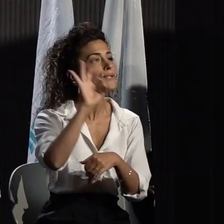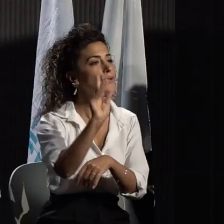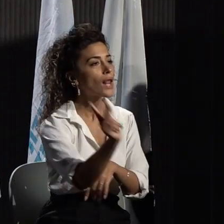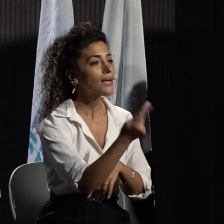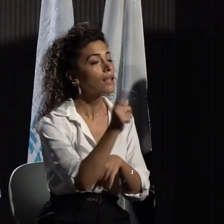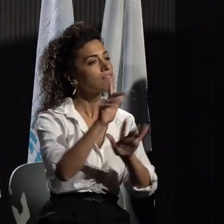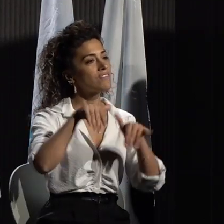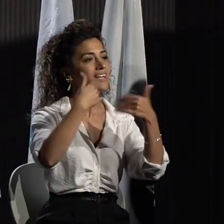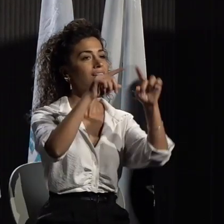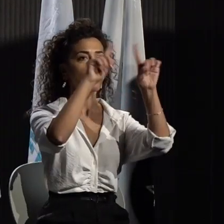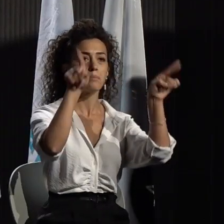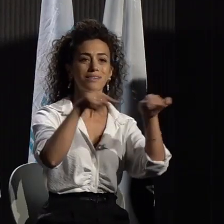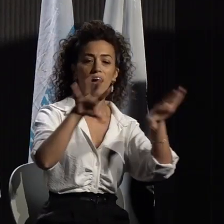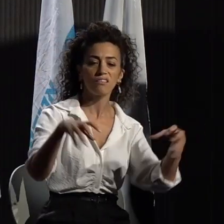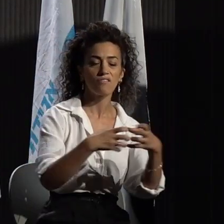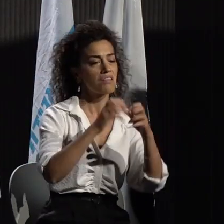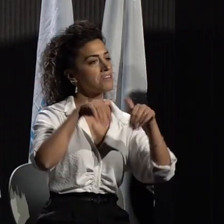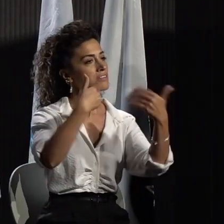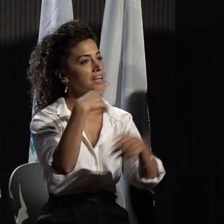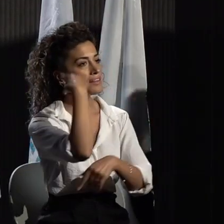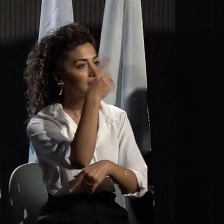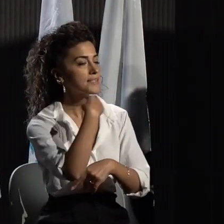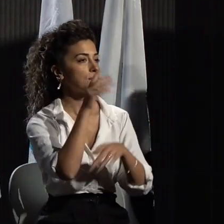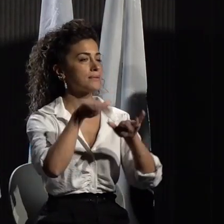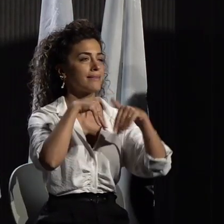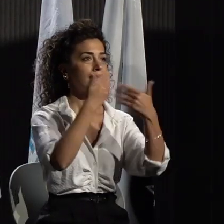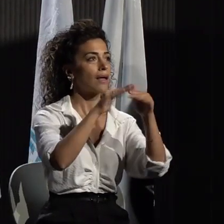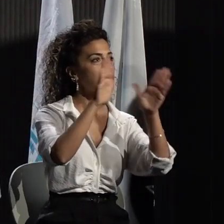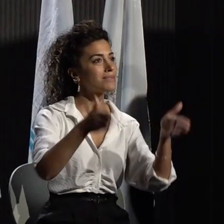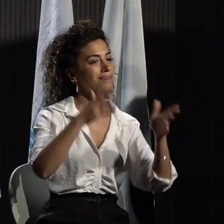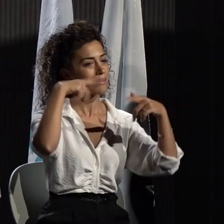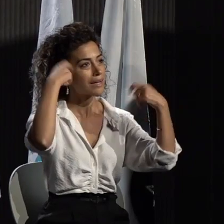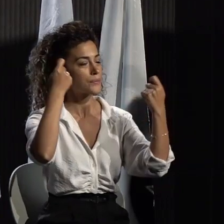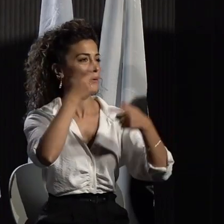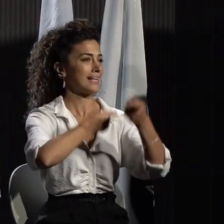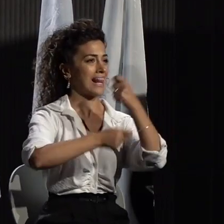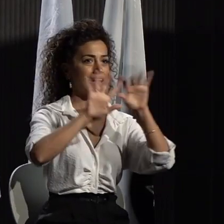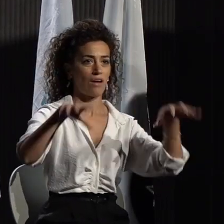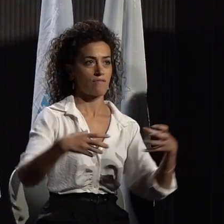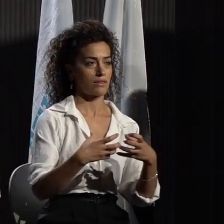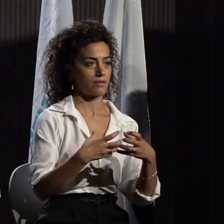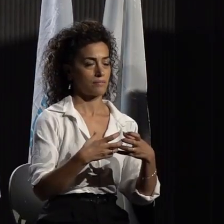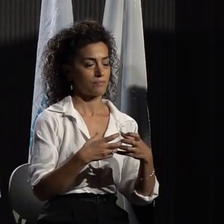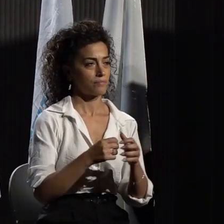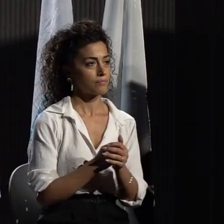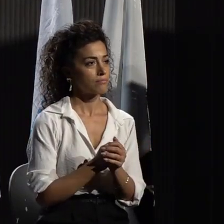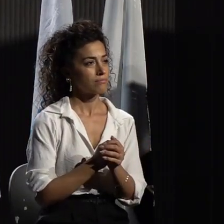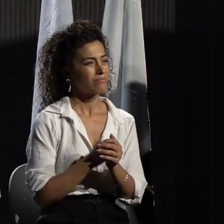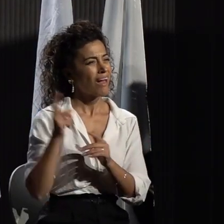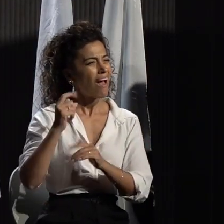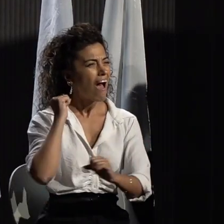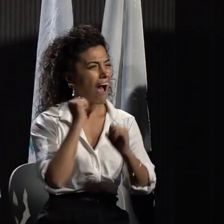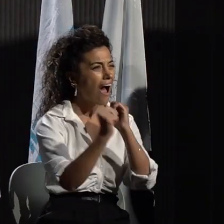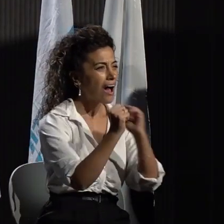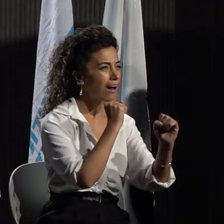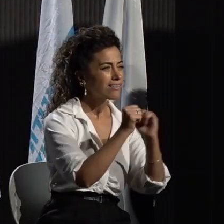ומסגרת חברתית חינוכית דתית וכלכלית מסע הרצח הטוטאלי